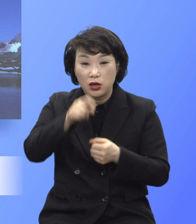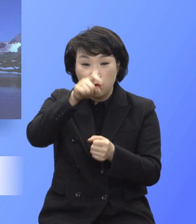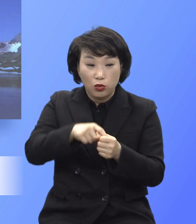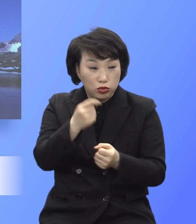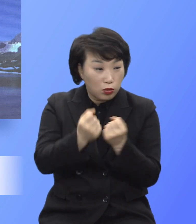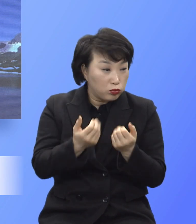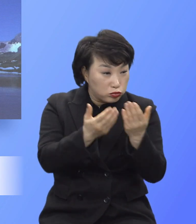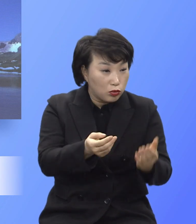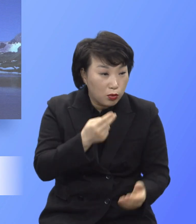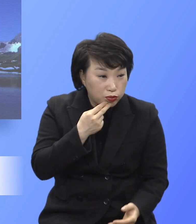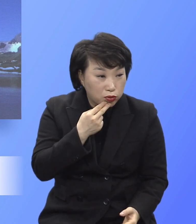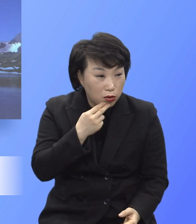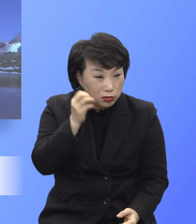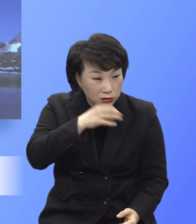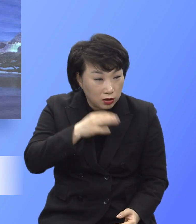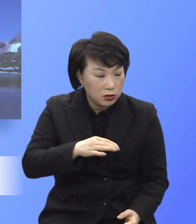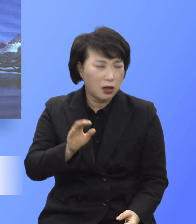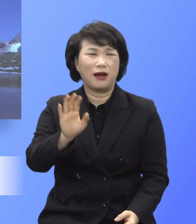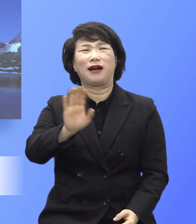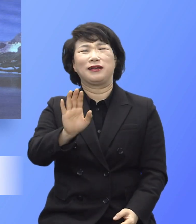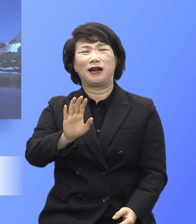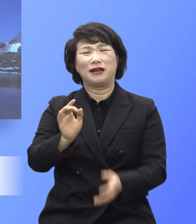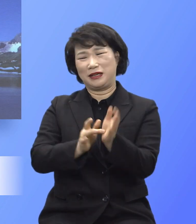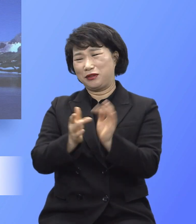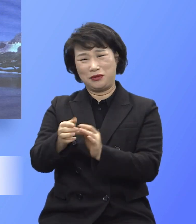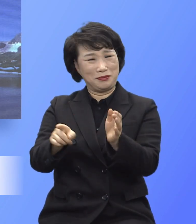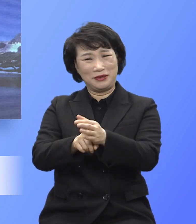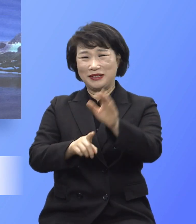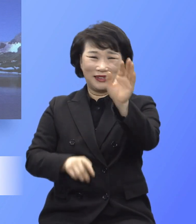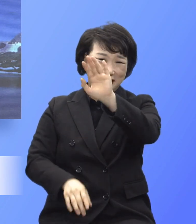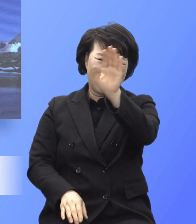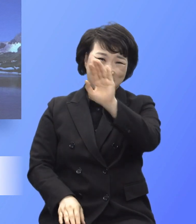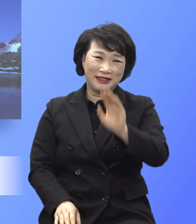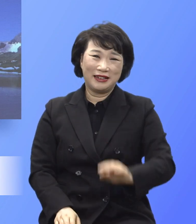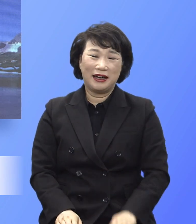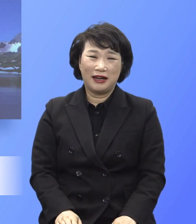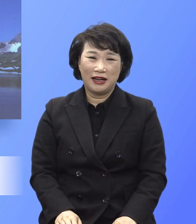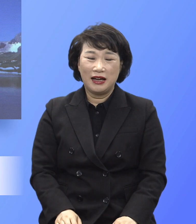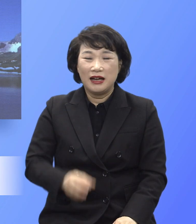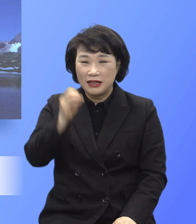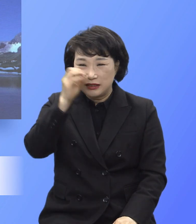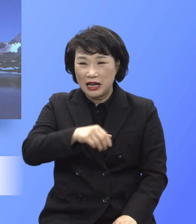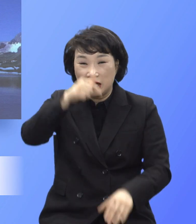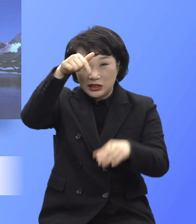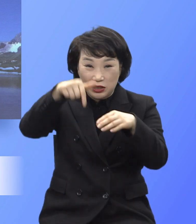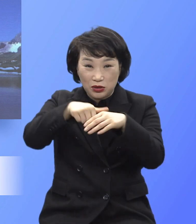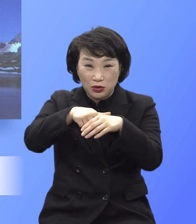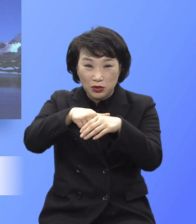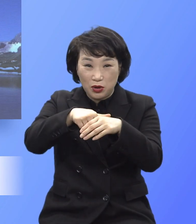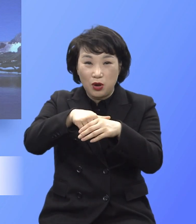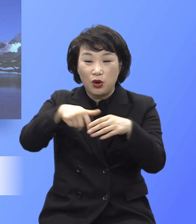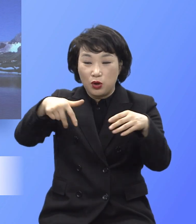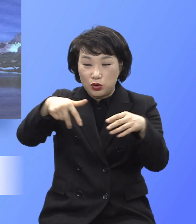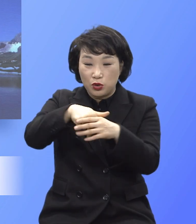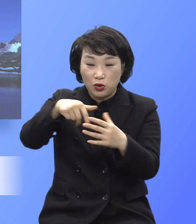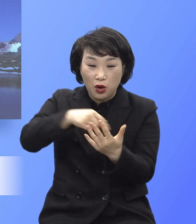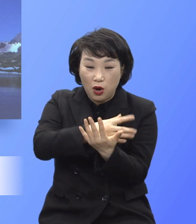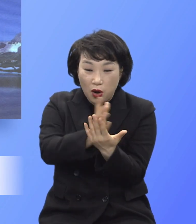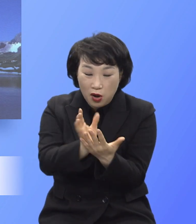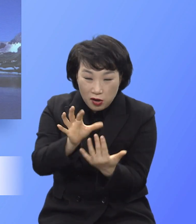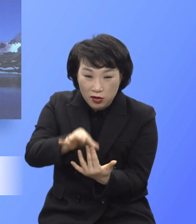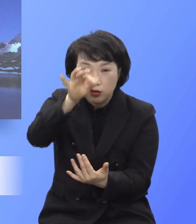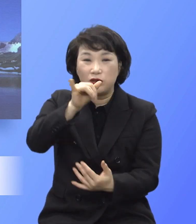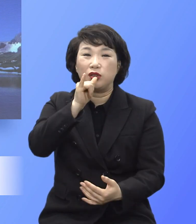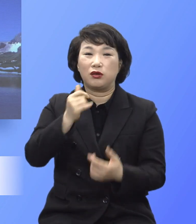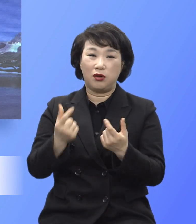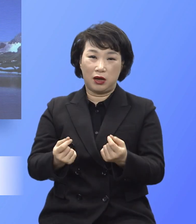없으면 당신은 예수 믿는 사람 아니야. 그냥 기독교라는 종교인이야.